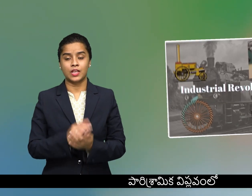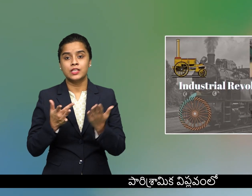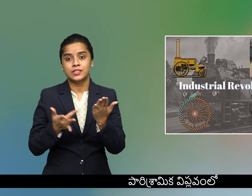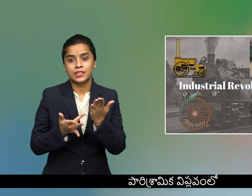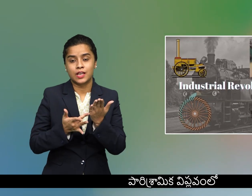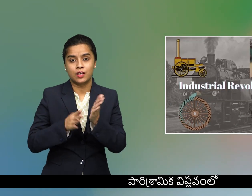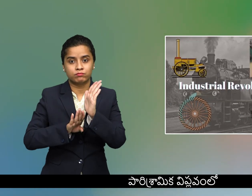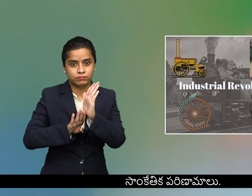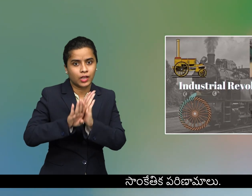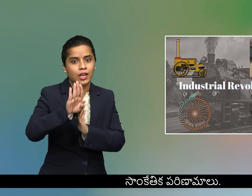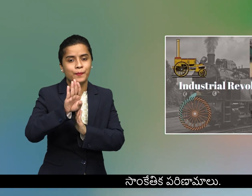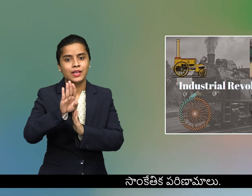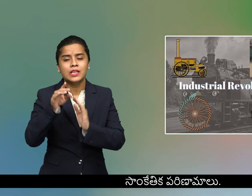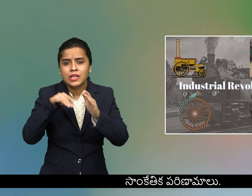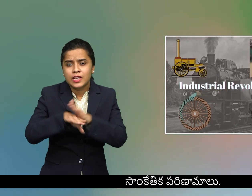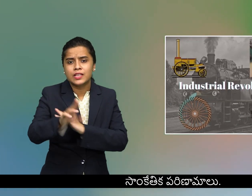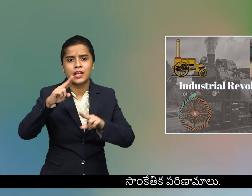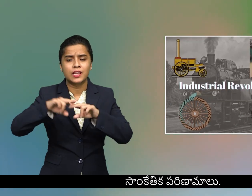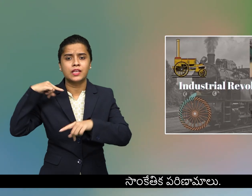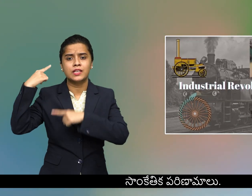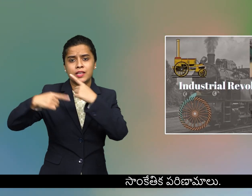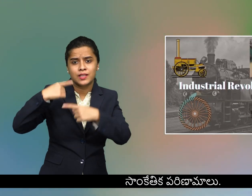పారిశ్రామిక విప్లవంలో సాంకేతిక పరిణామాలు.